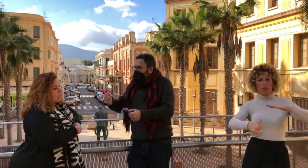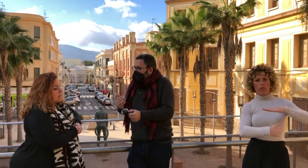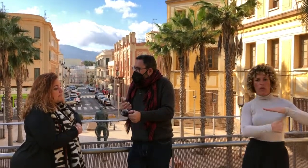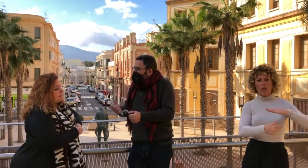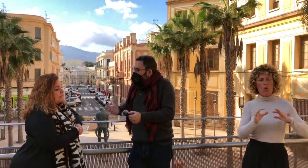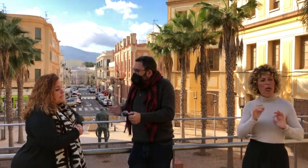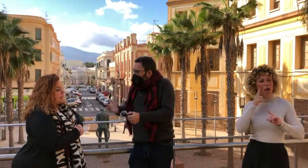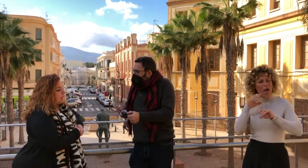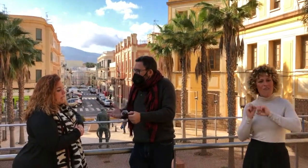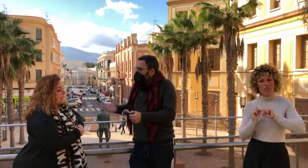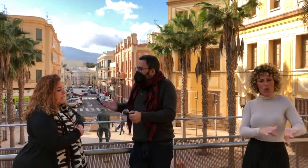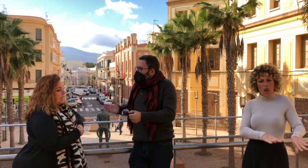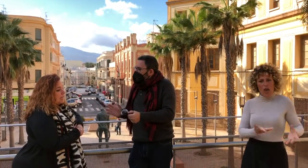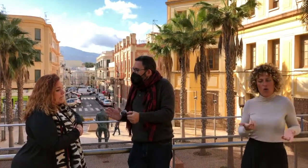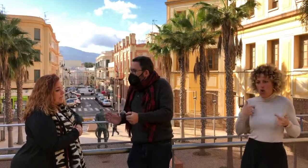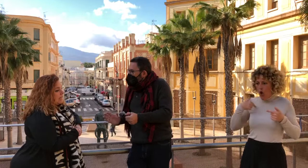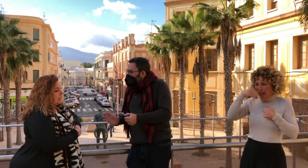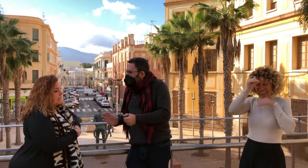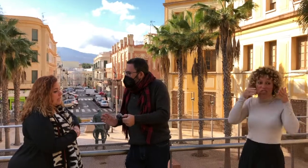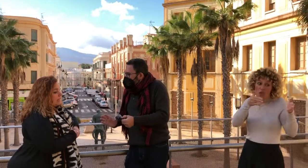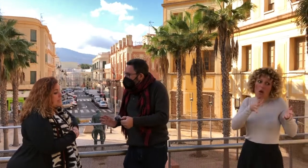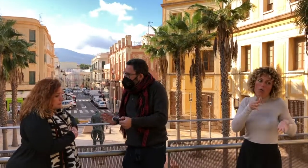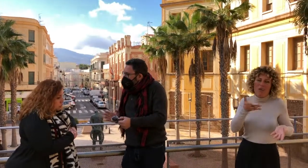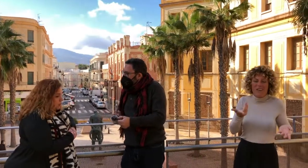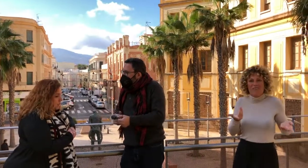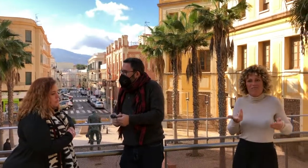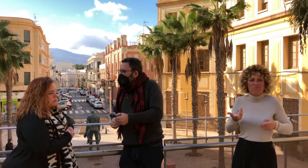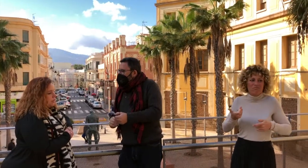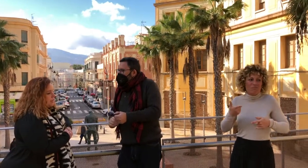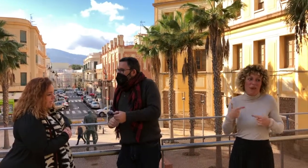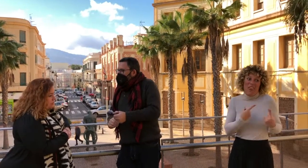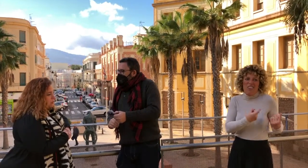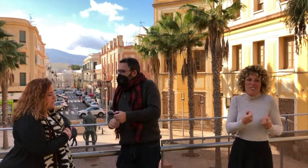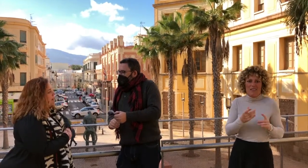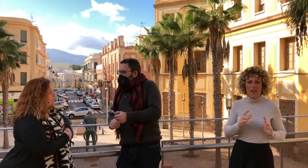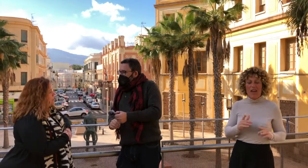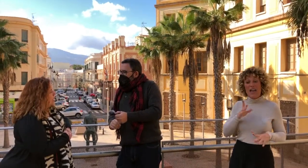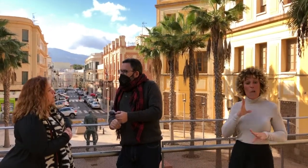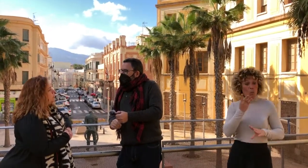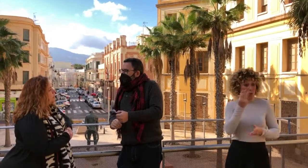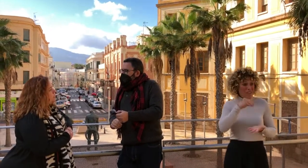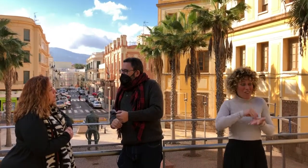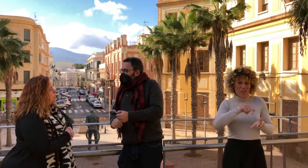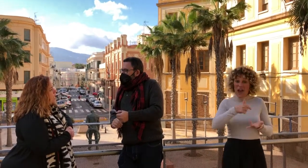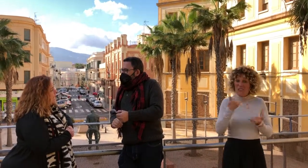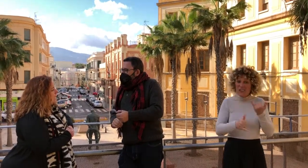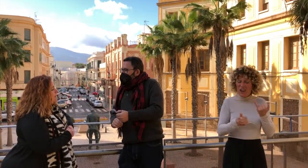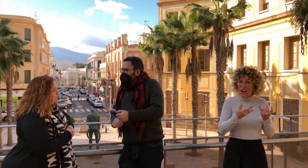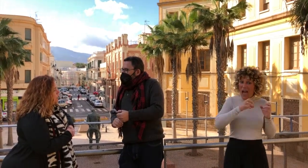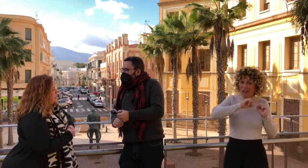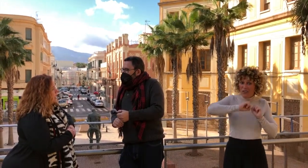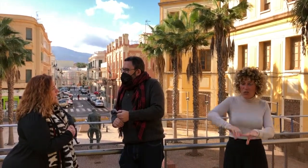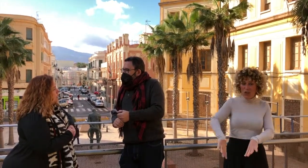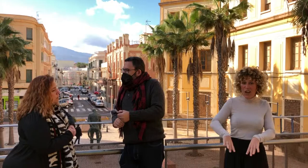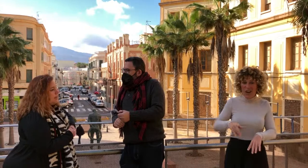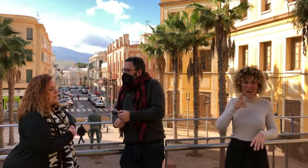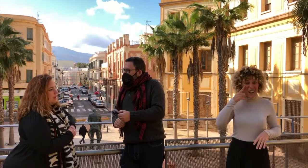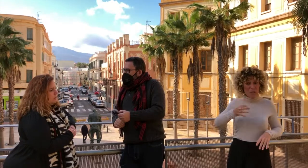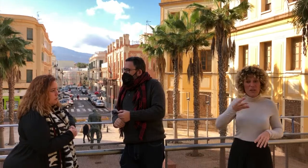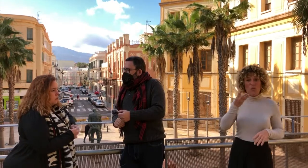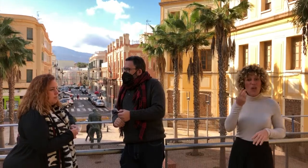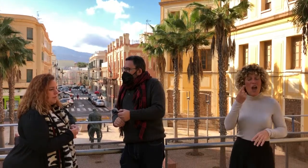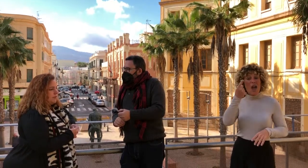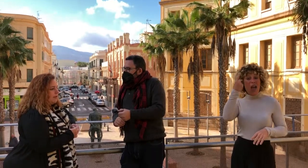te atiendo porque no tengo más remedio, por lo que se está viendo. Y en, ¿no?, muchos casos esto lleva a abandonar, como tú has dicho. Es que abandonan. Hay alumnas